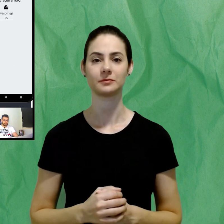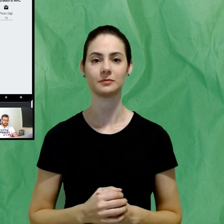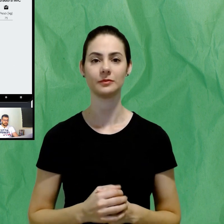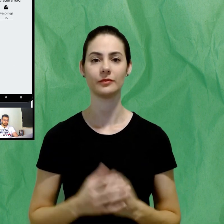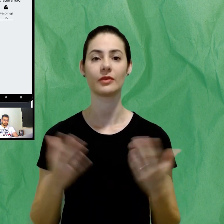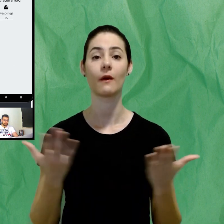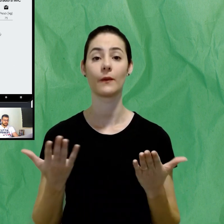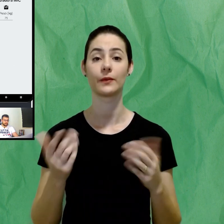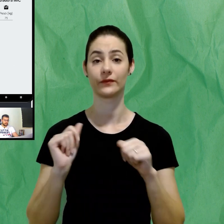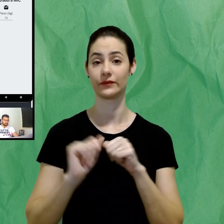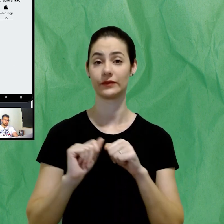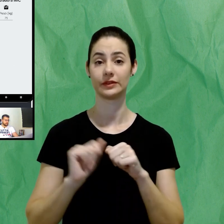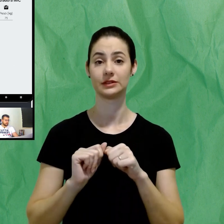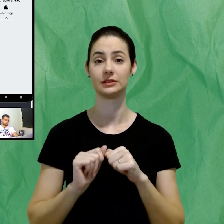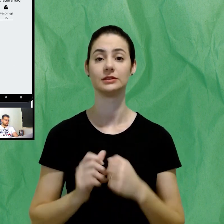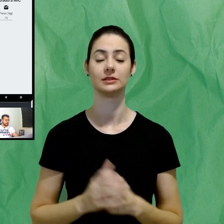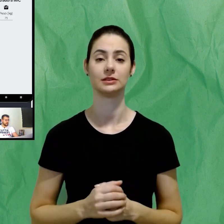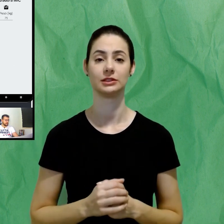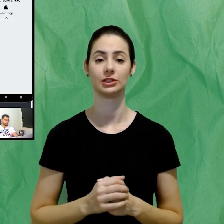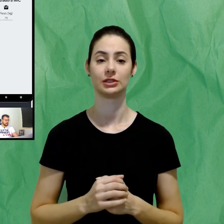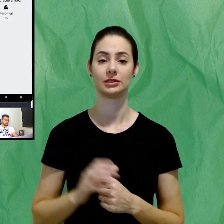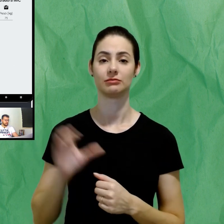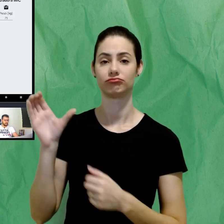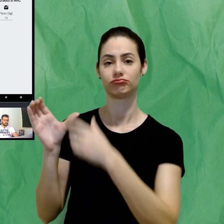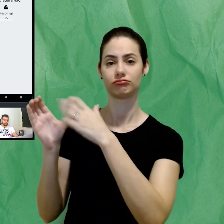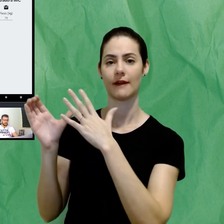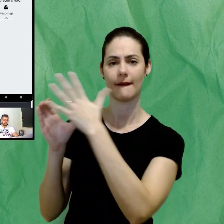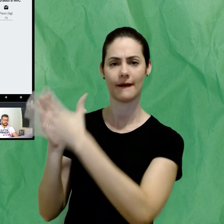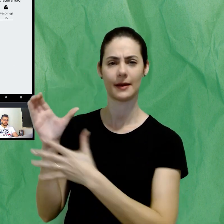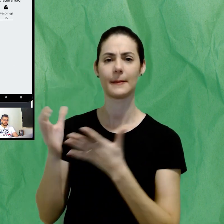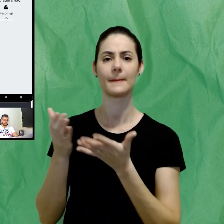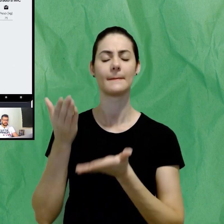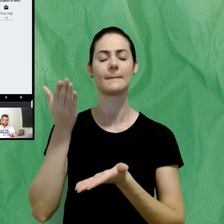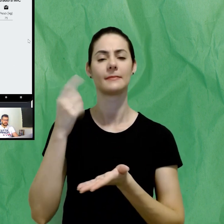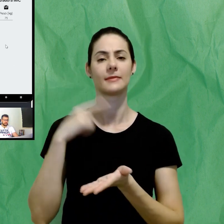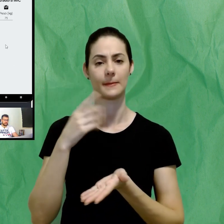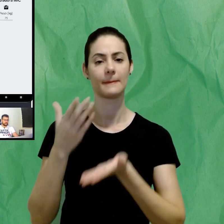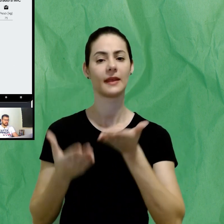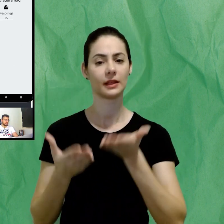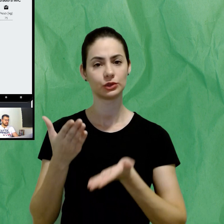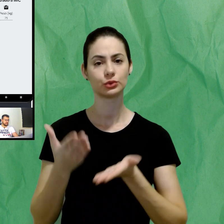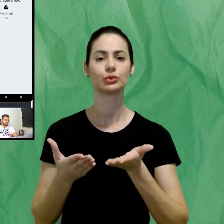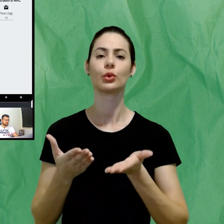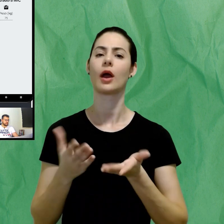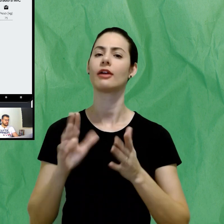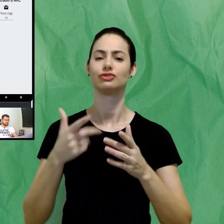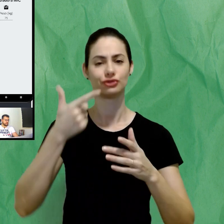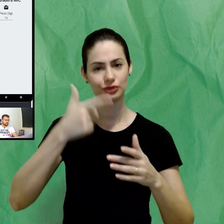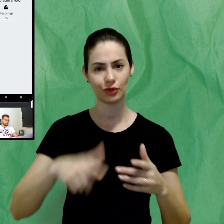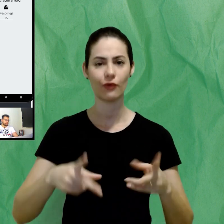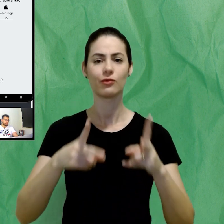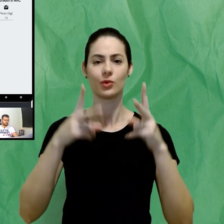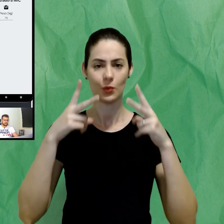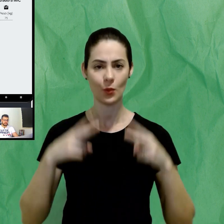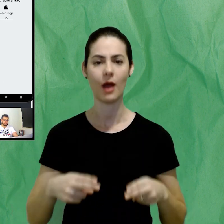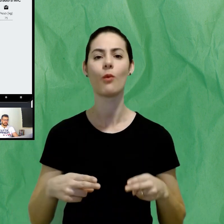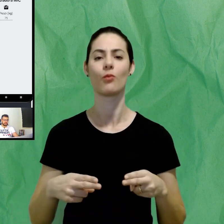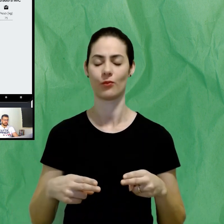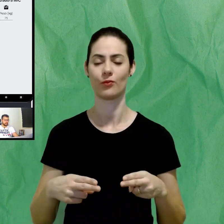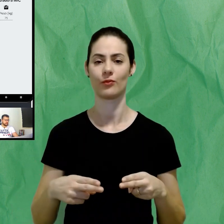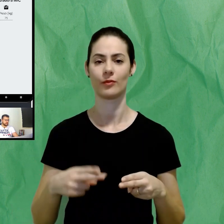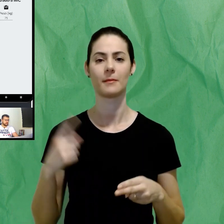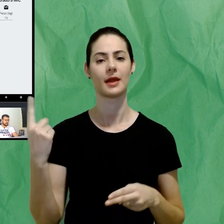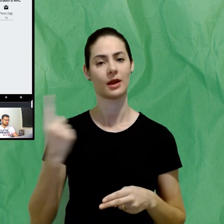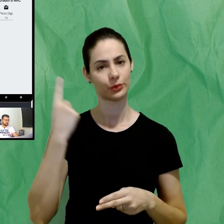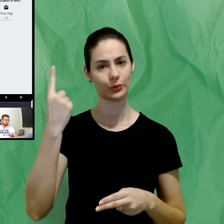Agora que eu fiz aqui toda a área do peso, a gente pode simplesmente repetir essa lógica aqui